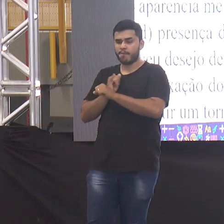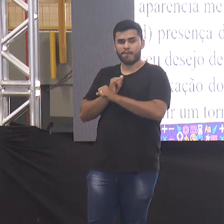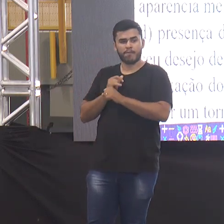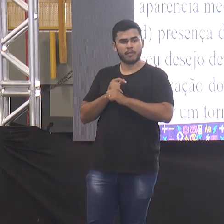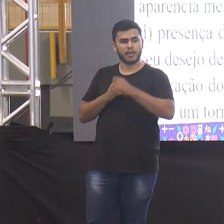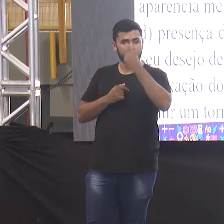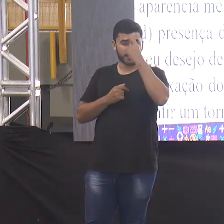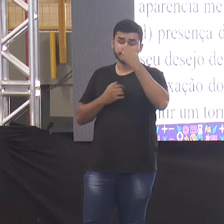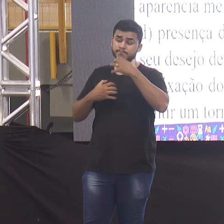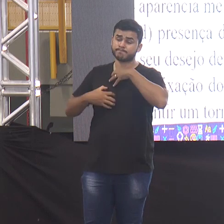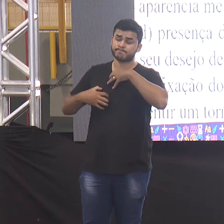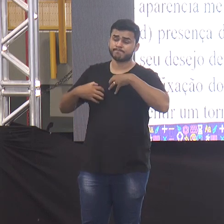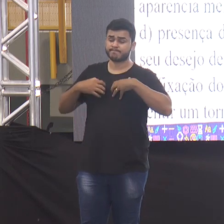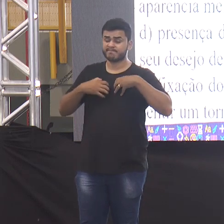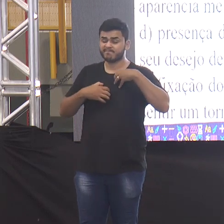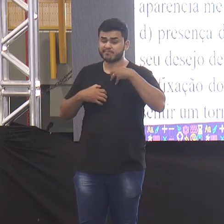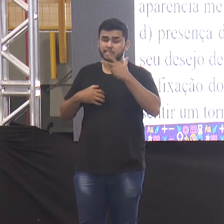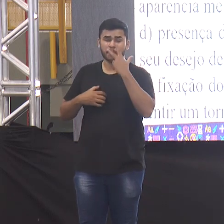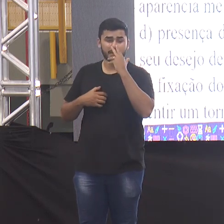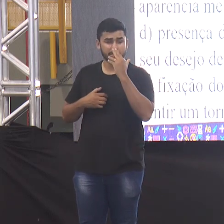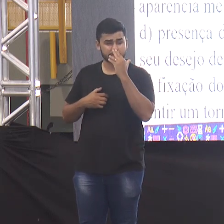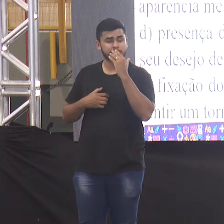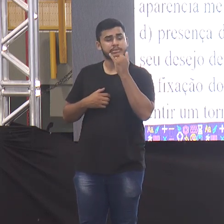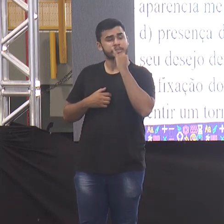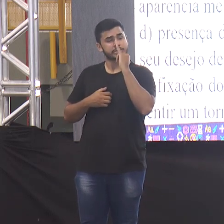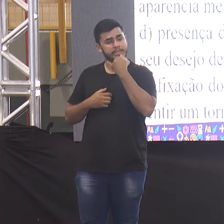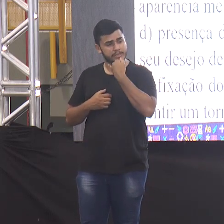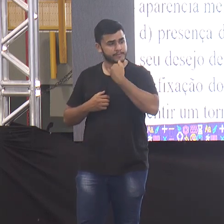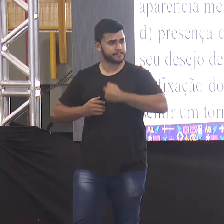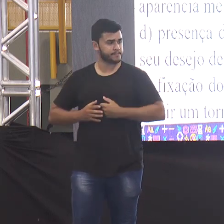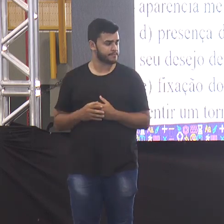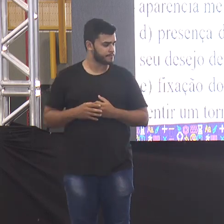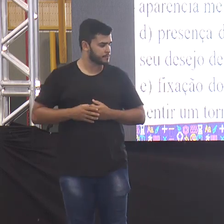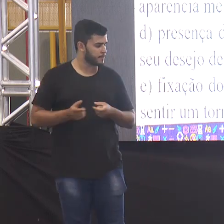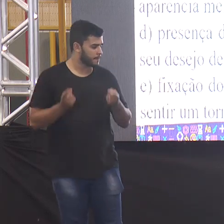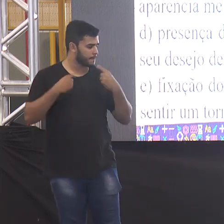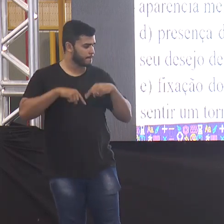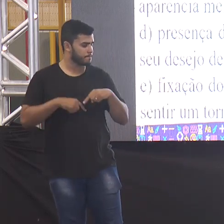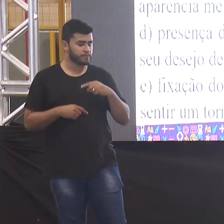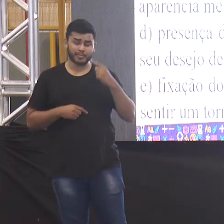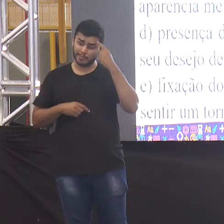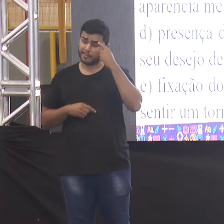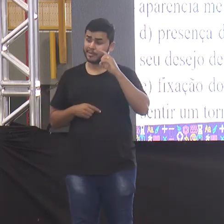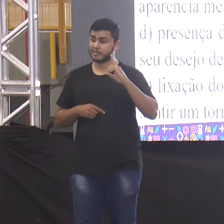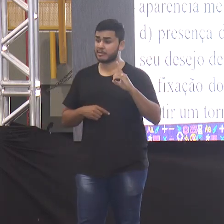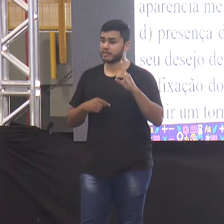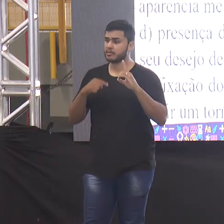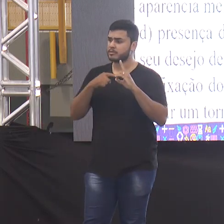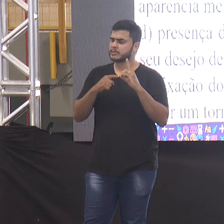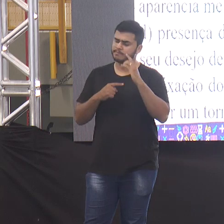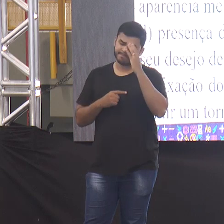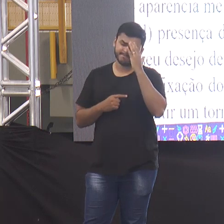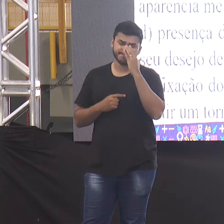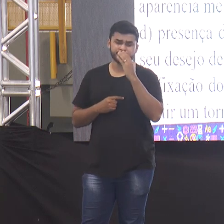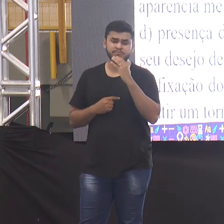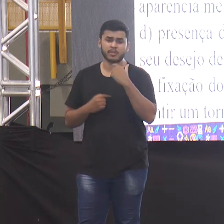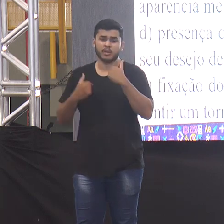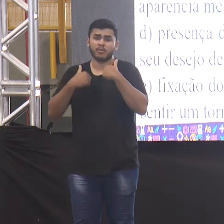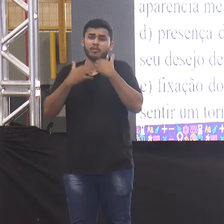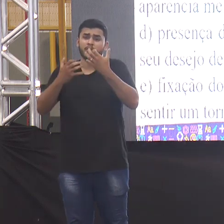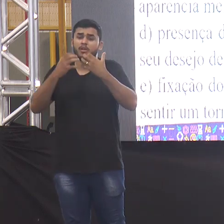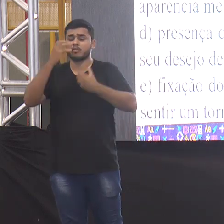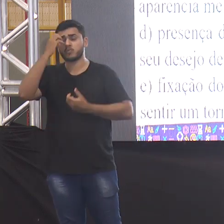aparência melancólica, a presença do tédio sentido pelo eu lírico, indicado pelo desejo de